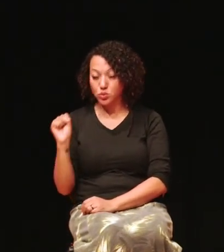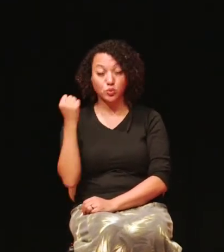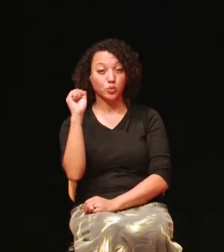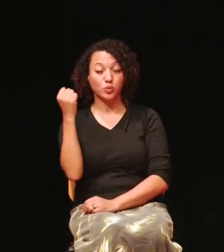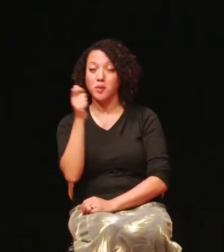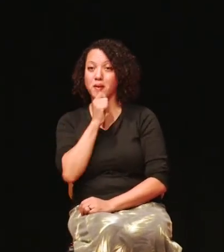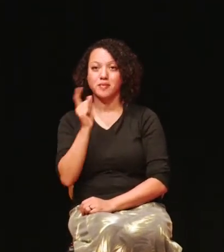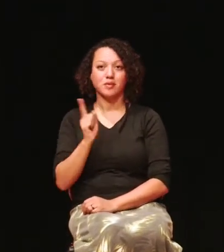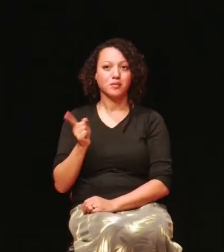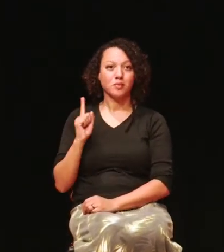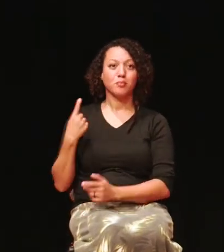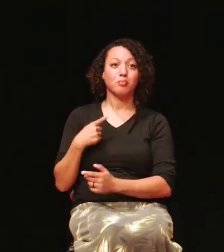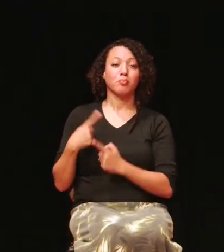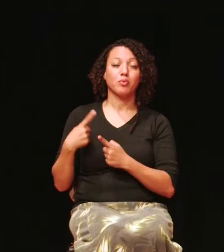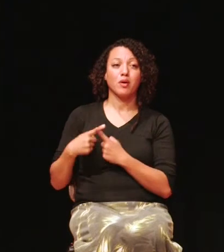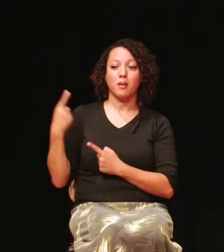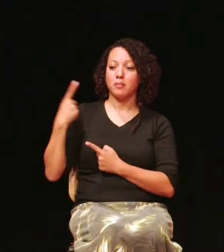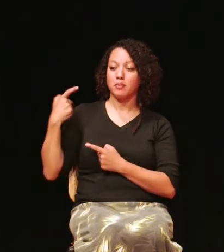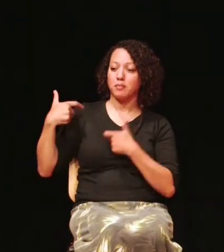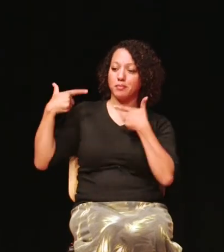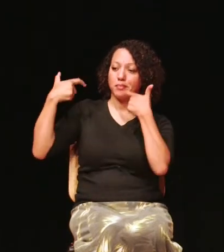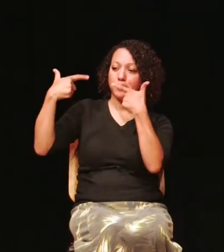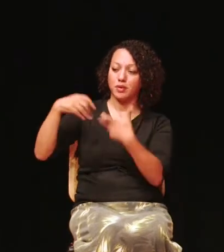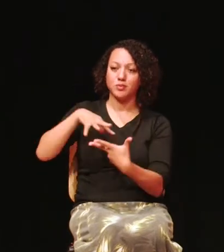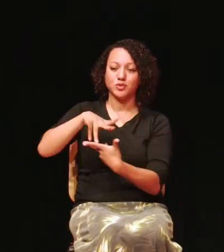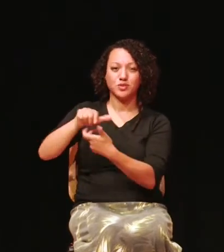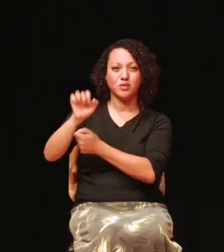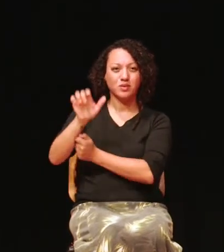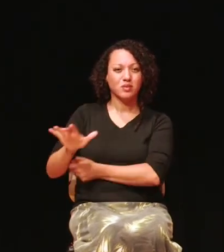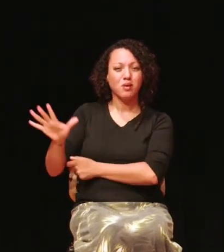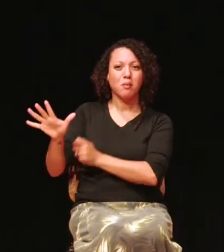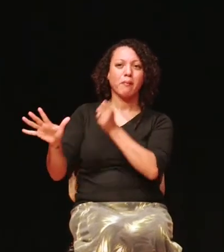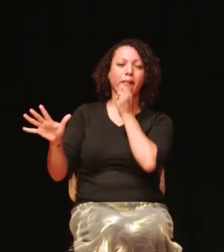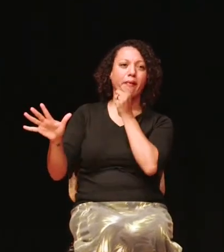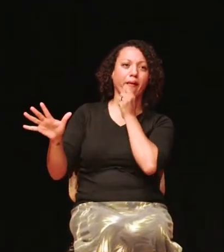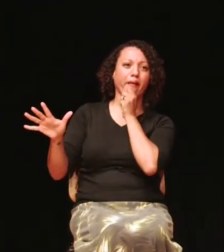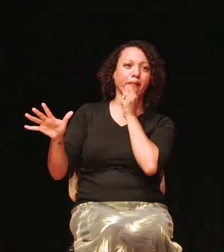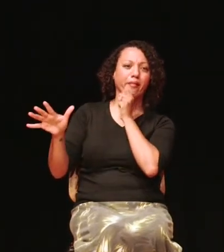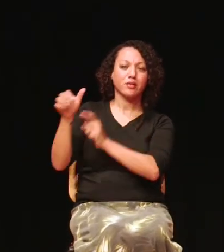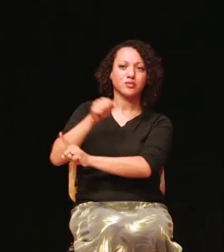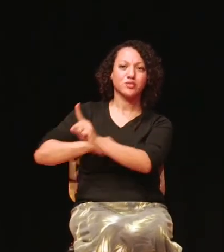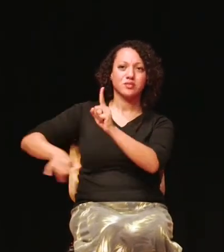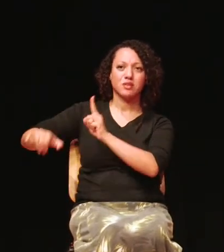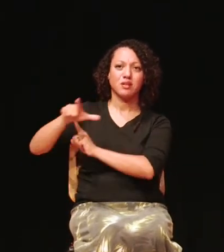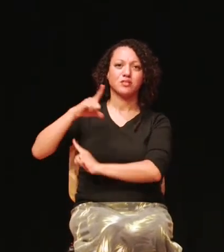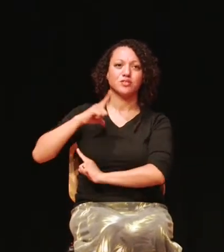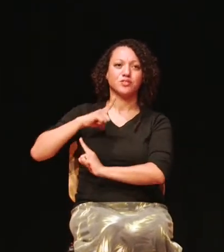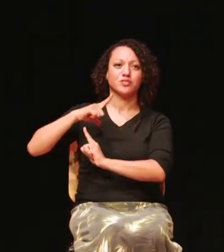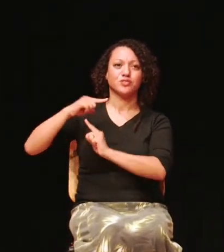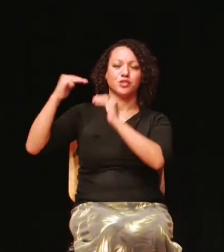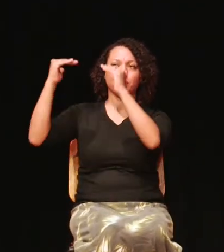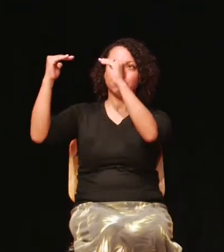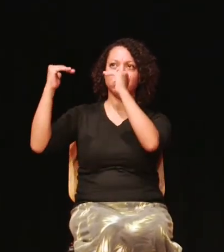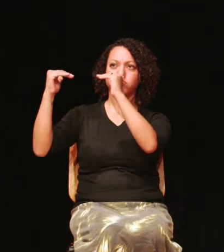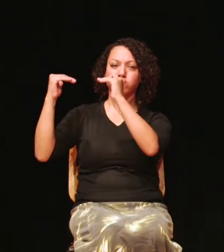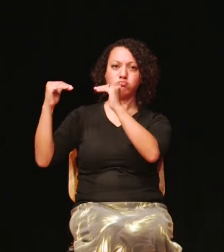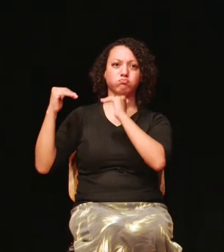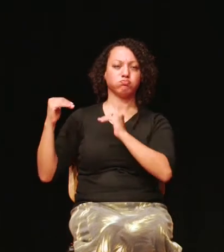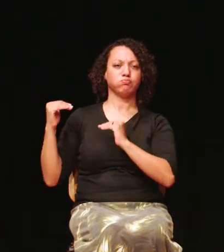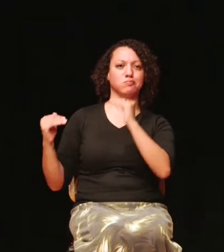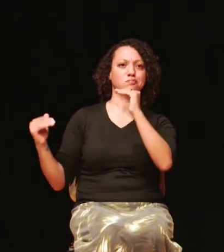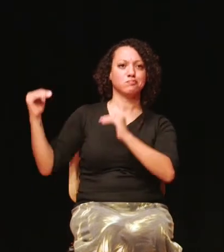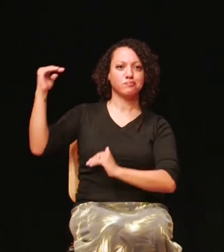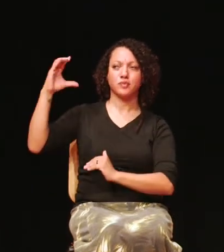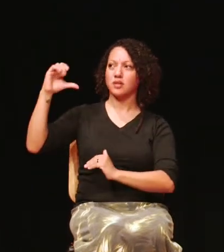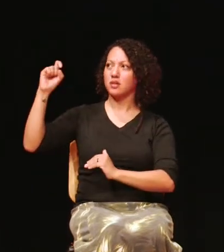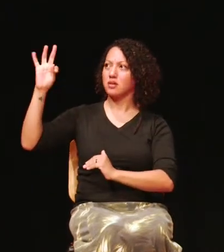da Primeira Guerra Mundial, a Europa ainda era uma sociedade de castas. E durante muito tempo, também depois da